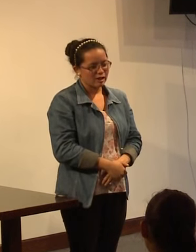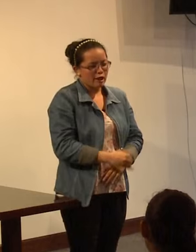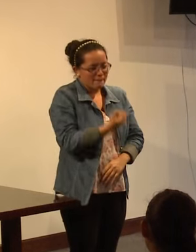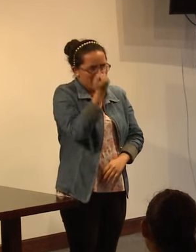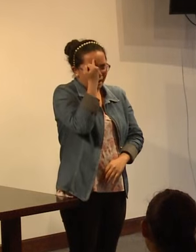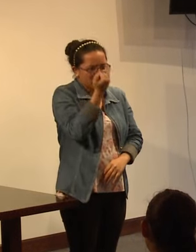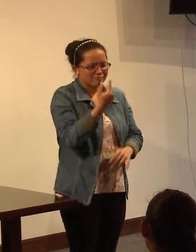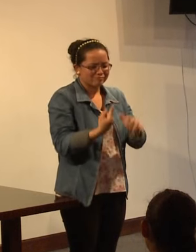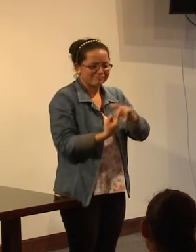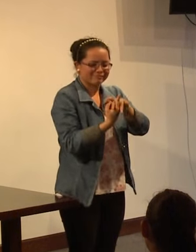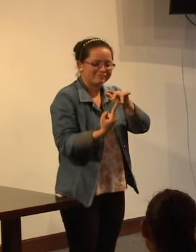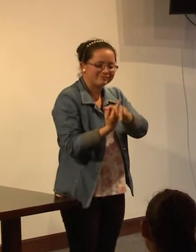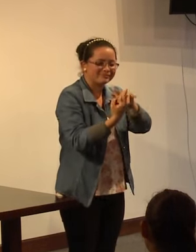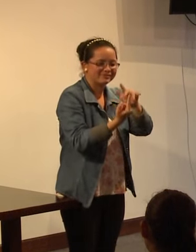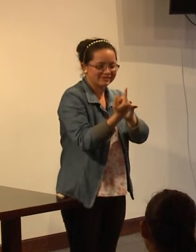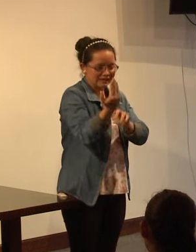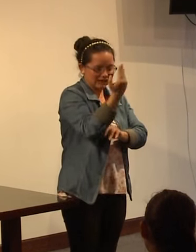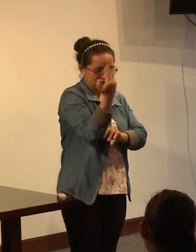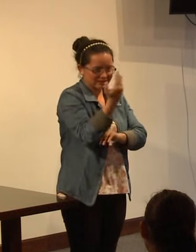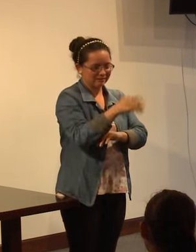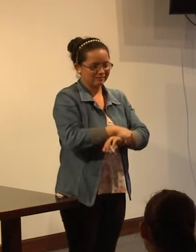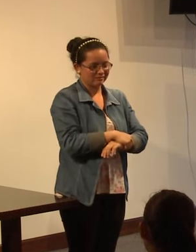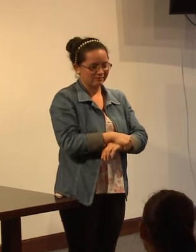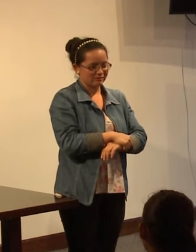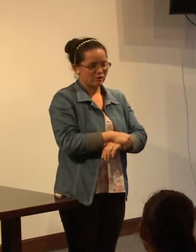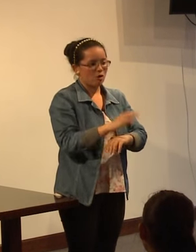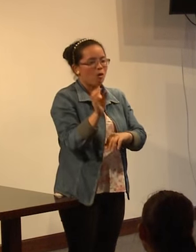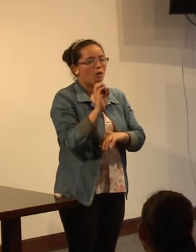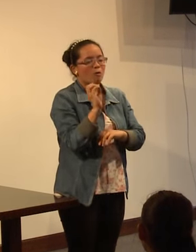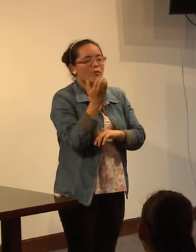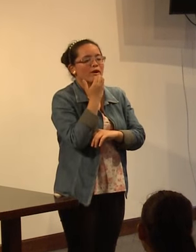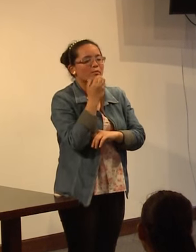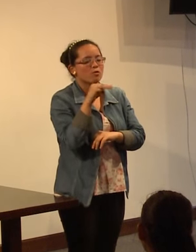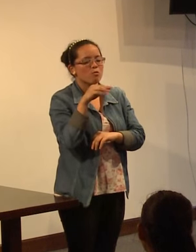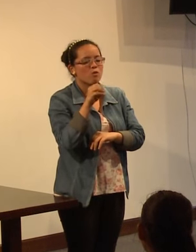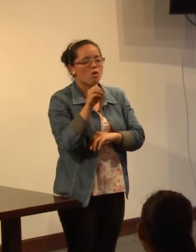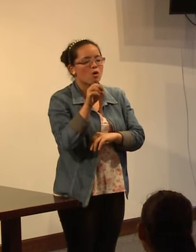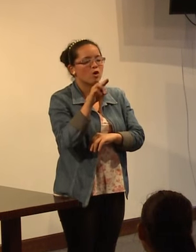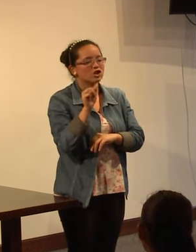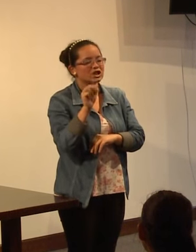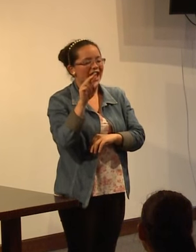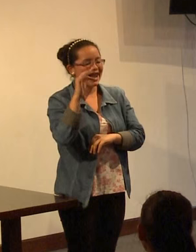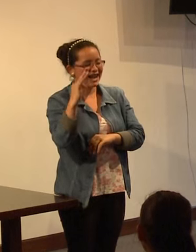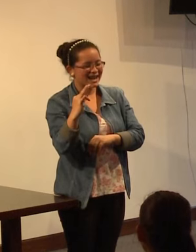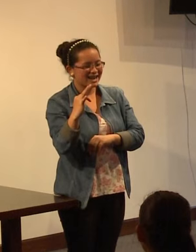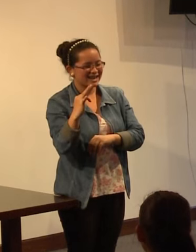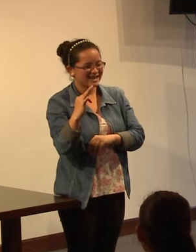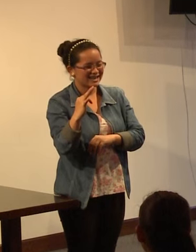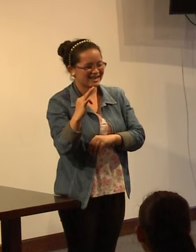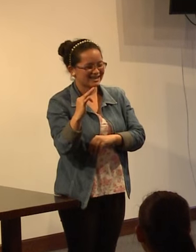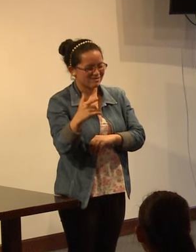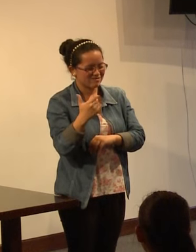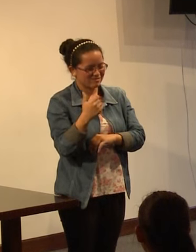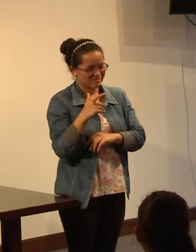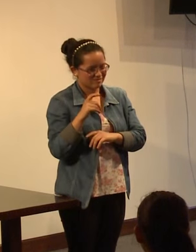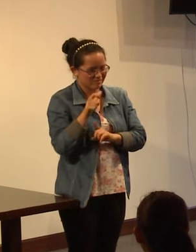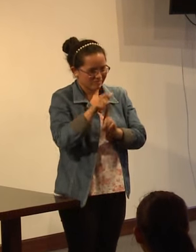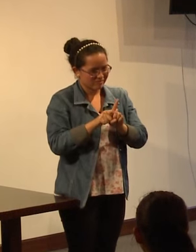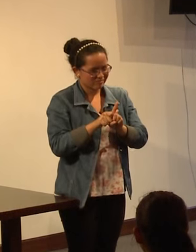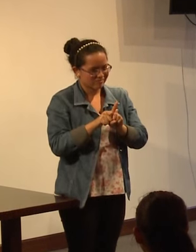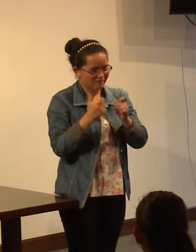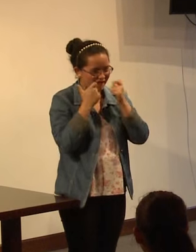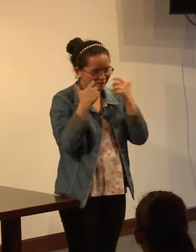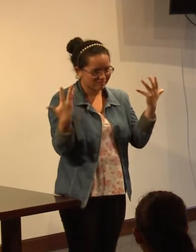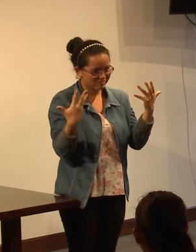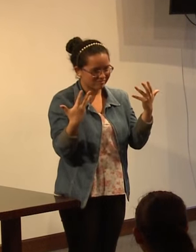Imagínense si uno hubiera tenido una cámara de cine y hubiera podido filmar a Mozart tocando a los 4 años. Eso ya habría sido espectacular poder ver ese tipo de vainas. Nos quedan los recuerdos,